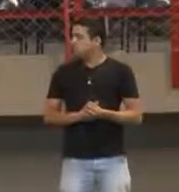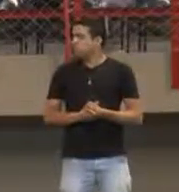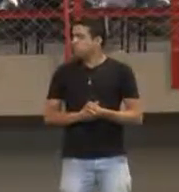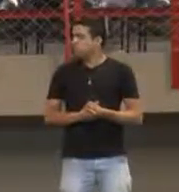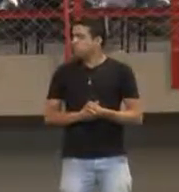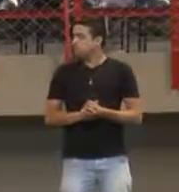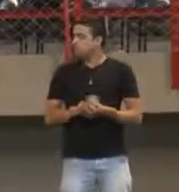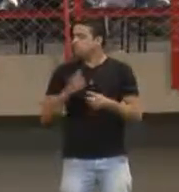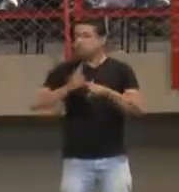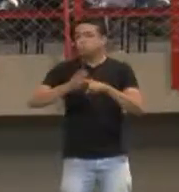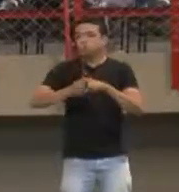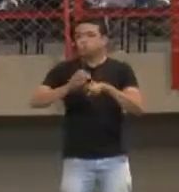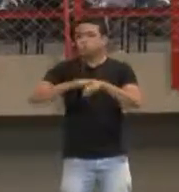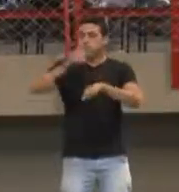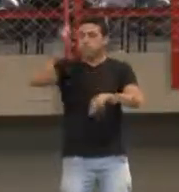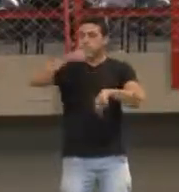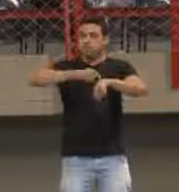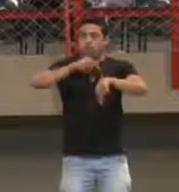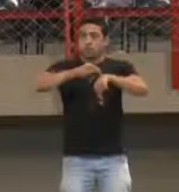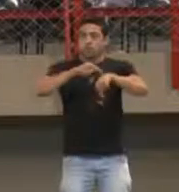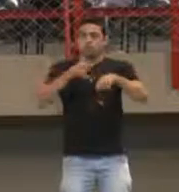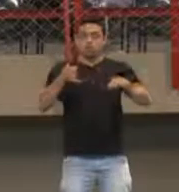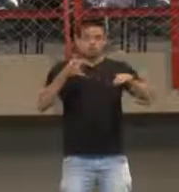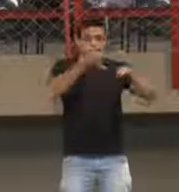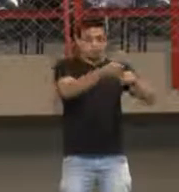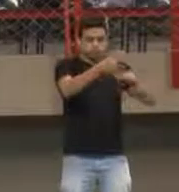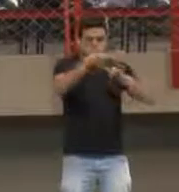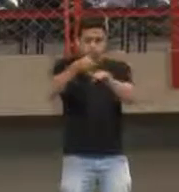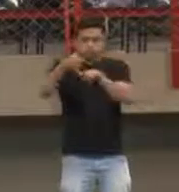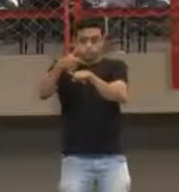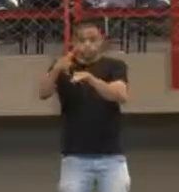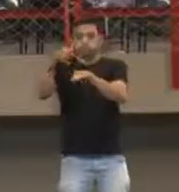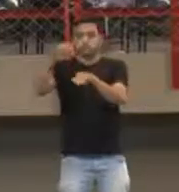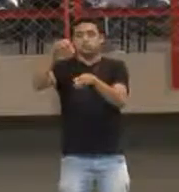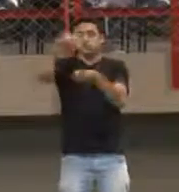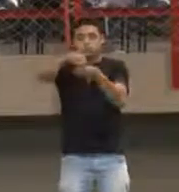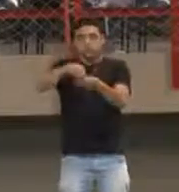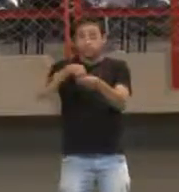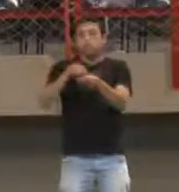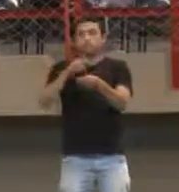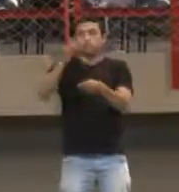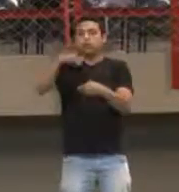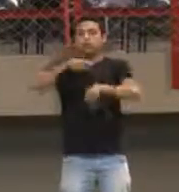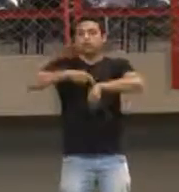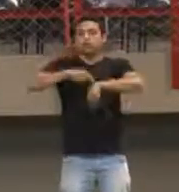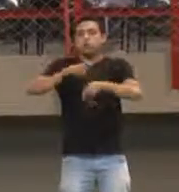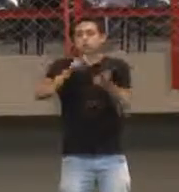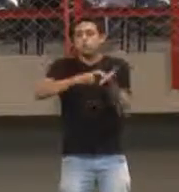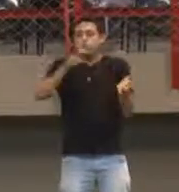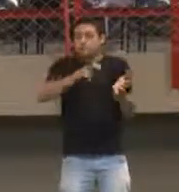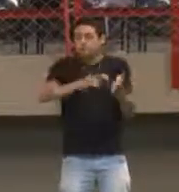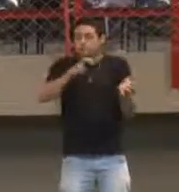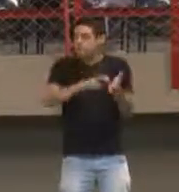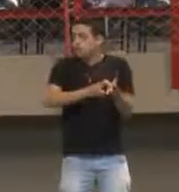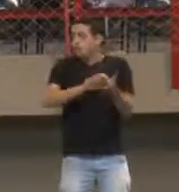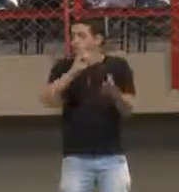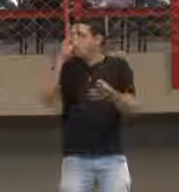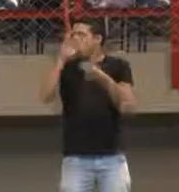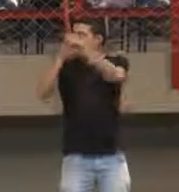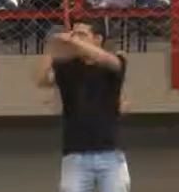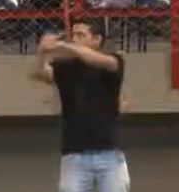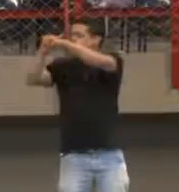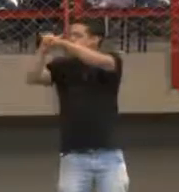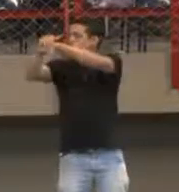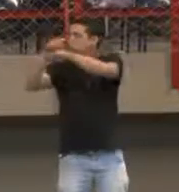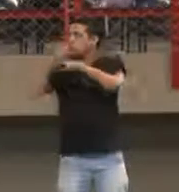Por que os melhores horários para abastecer os veículos em postos de gasolina seria pela manhã ou durante a